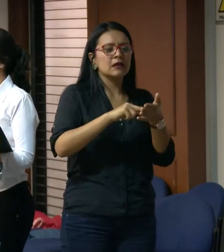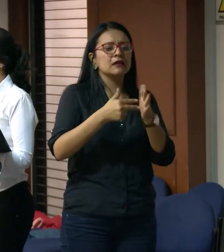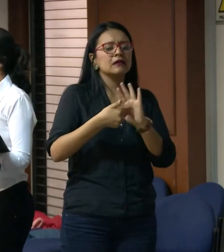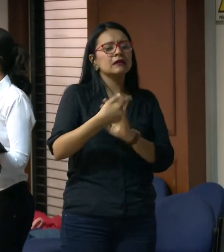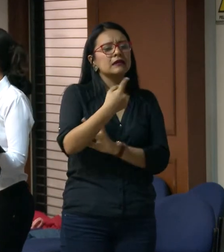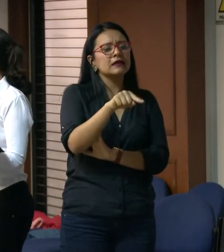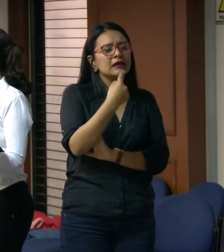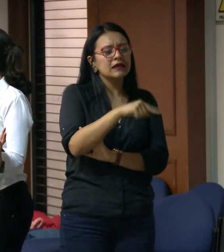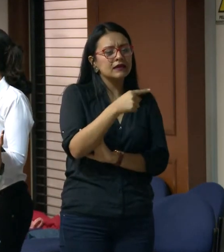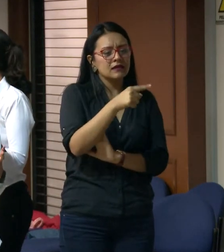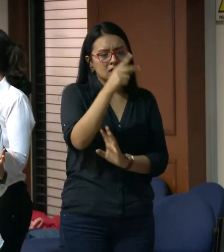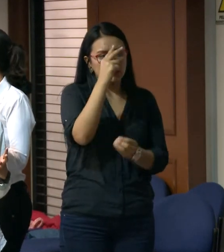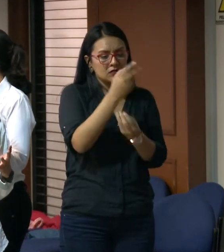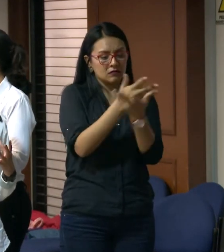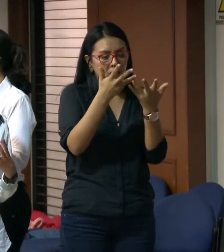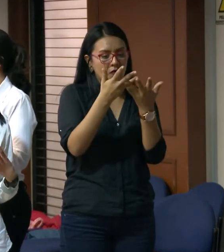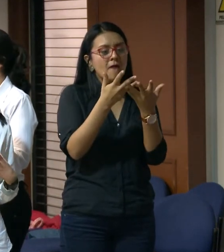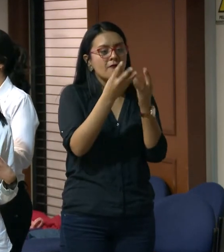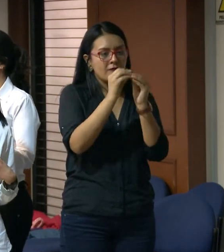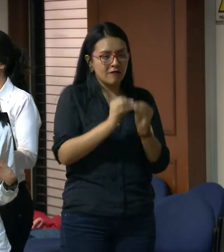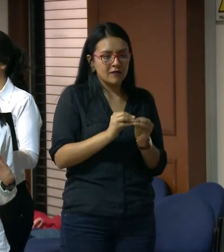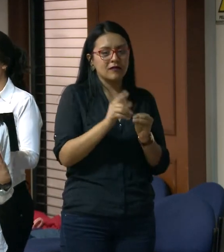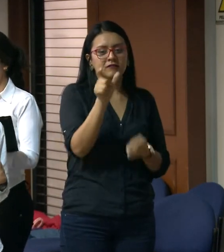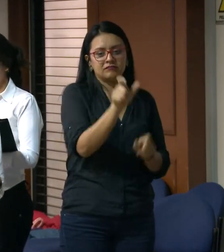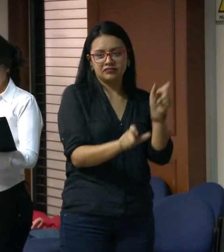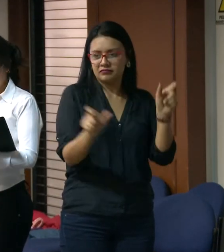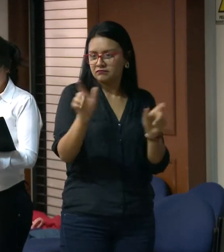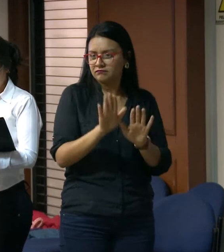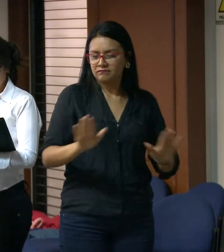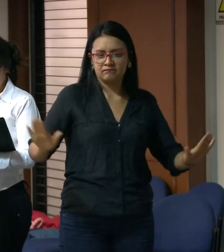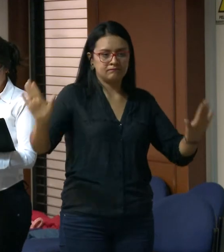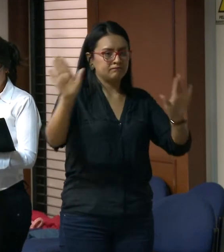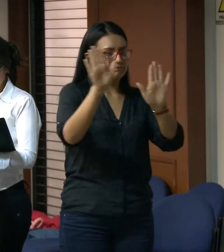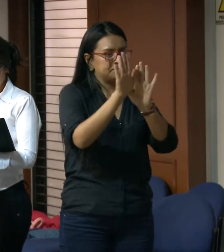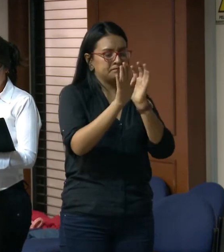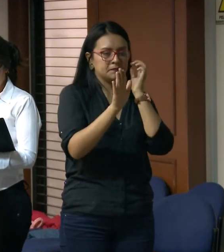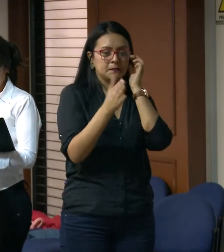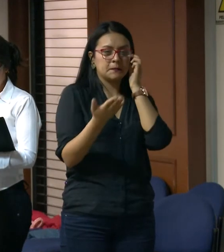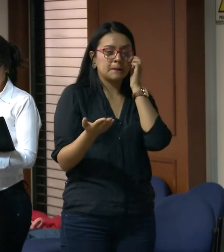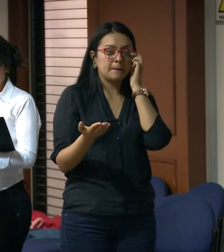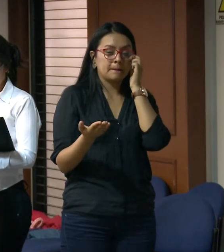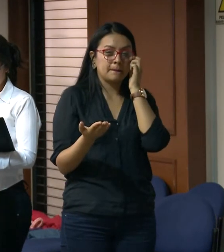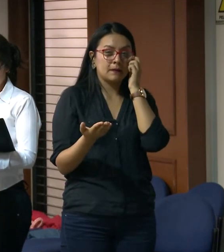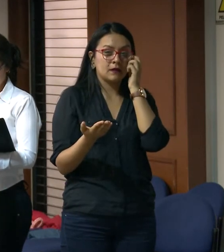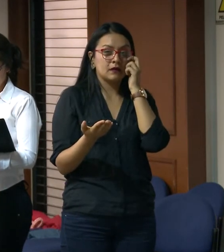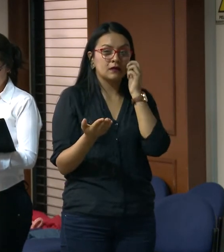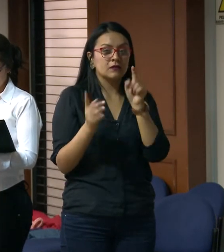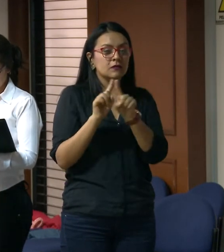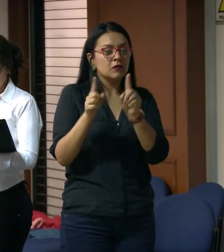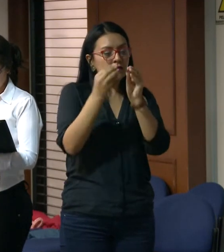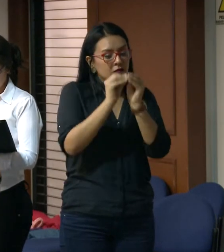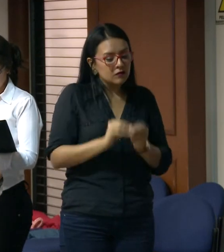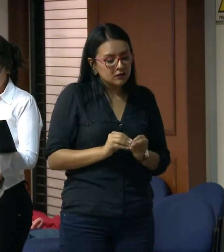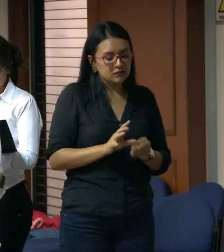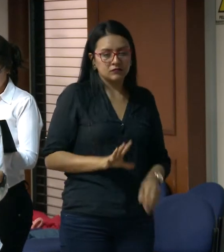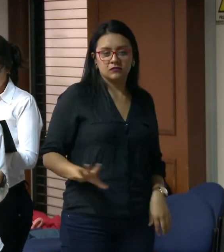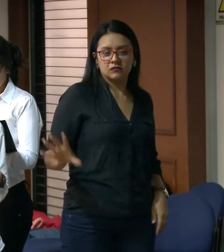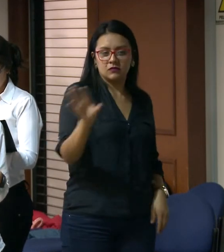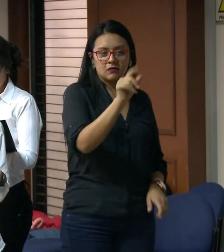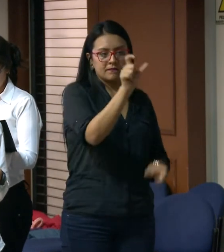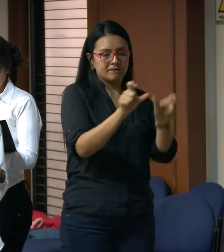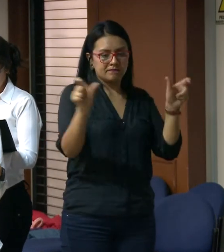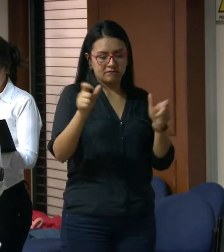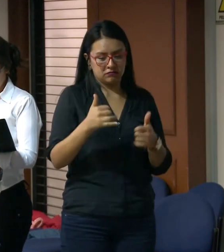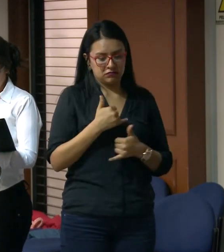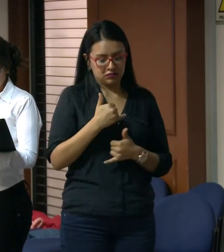de que son diversas formas que todas las personas, son las diferentes formas en que todas las